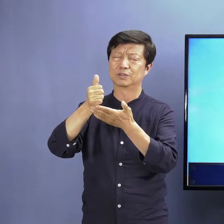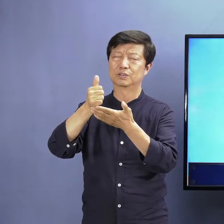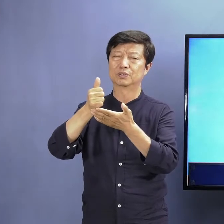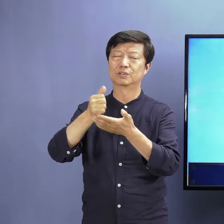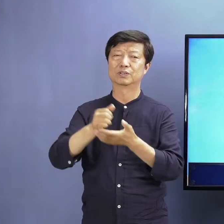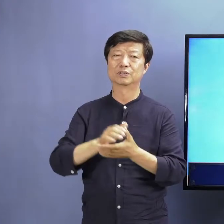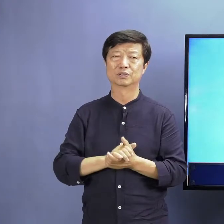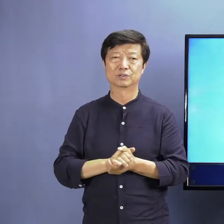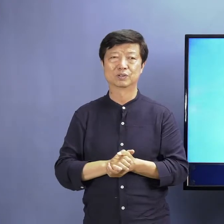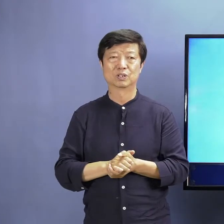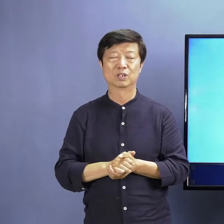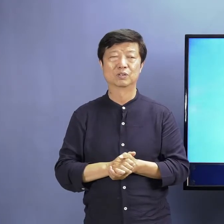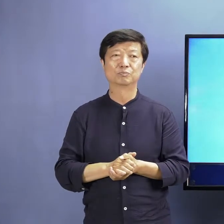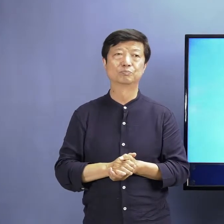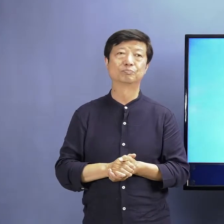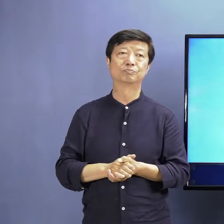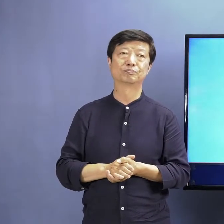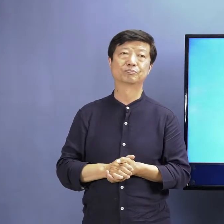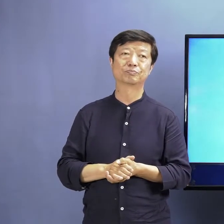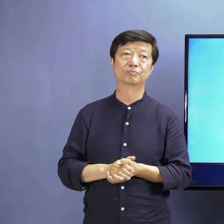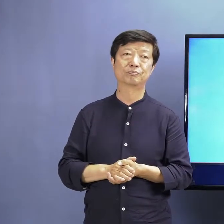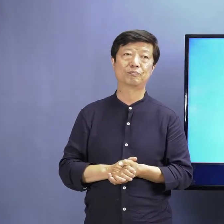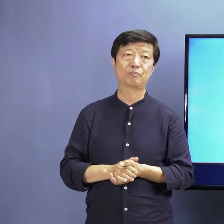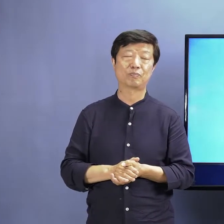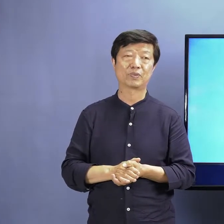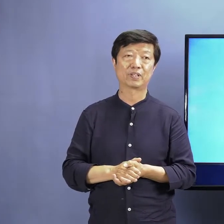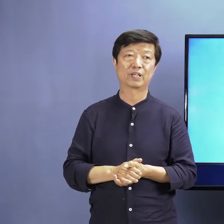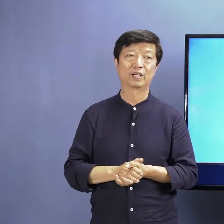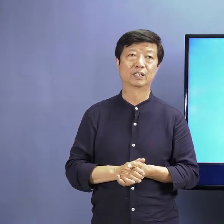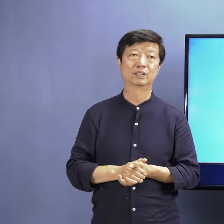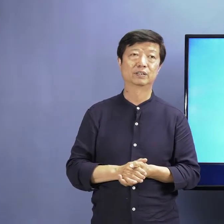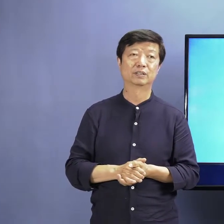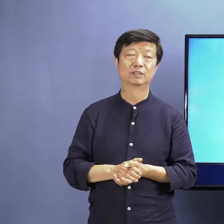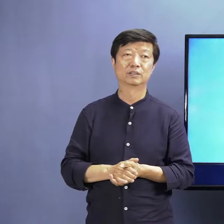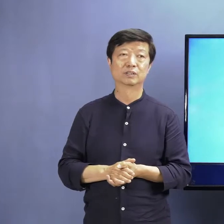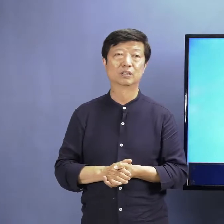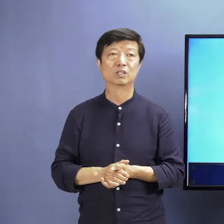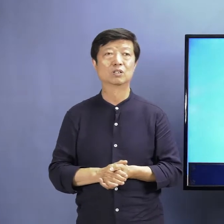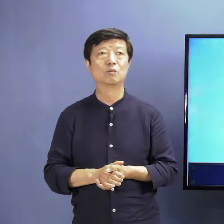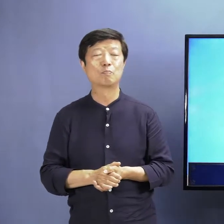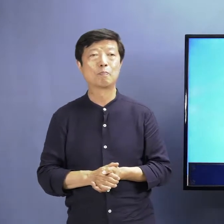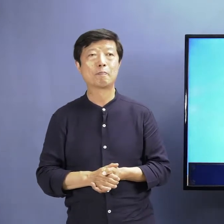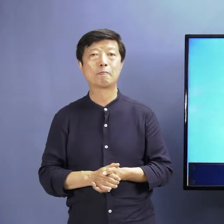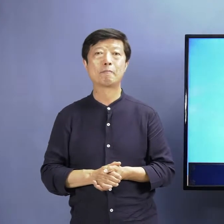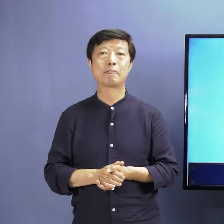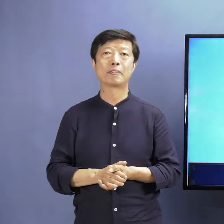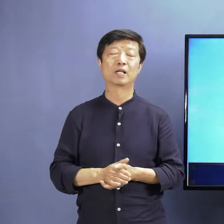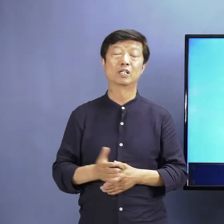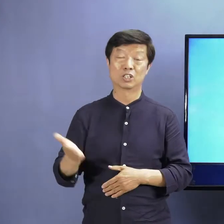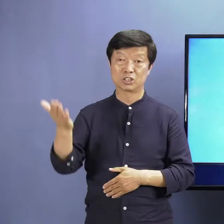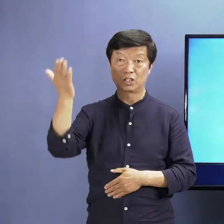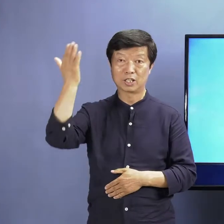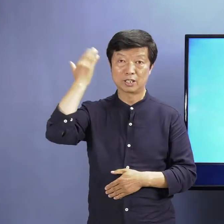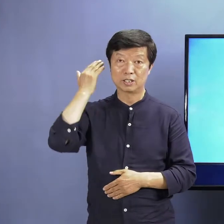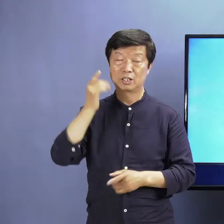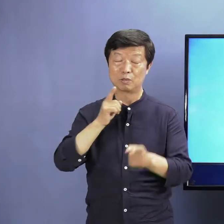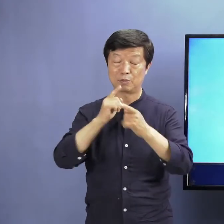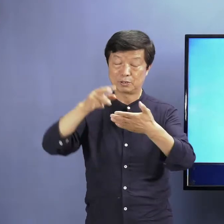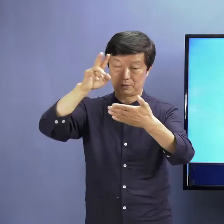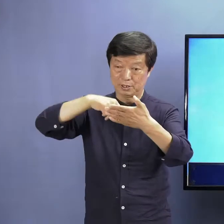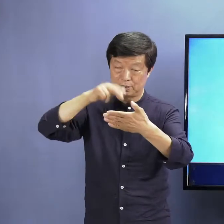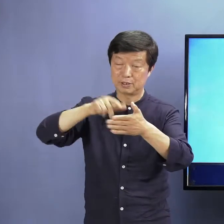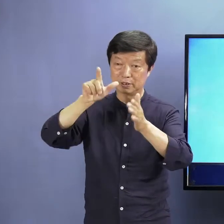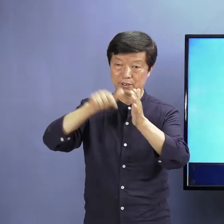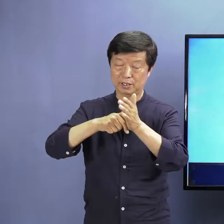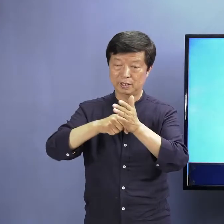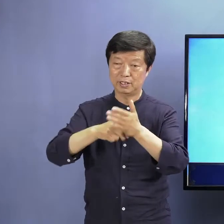그래서 원래 지금도 그런 사람이 많이 있지만 이전에는요 말씀을 읽을 때는 다 자리에서